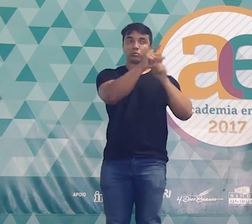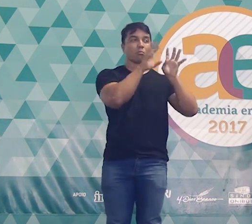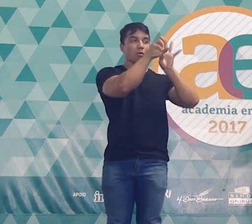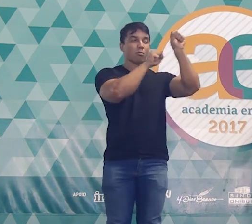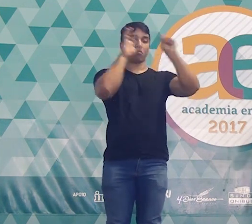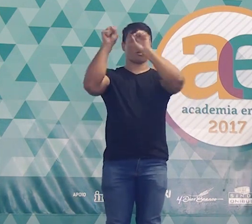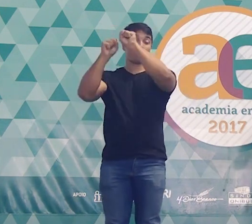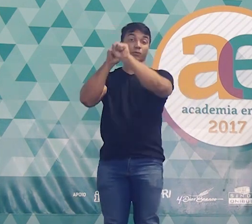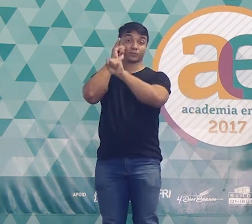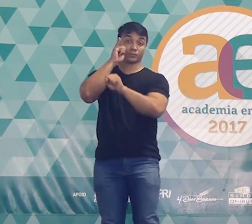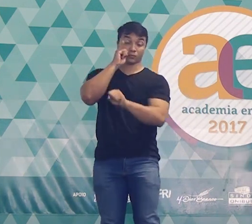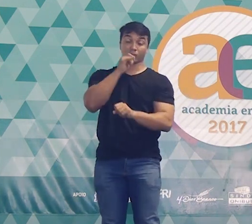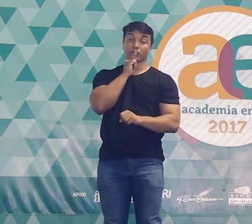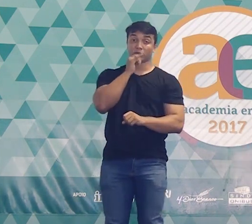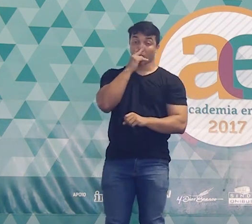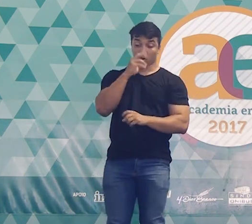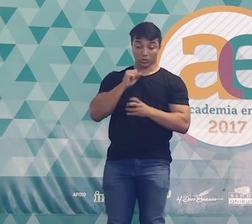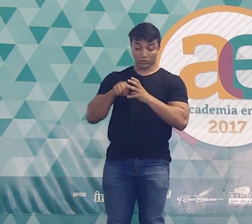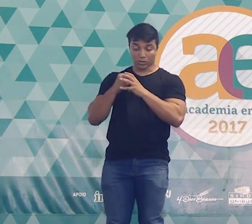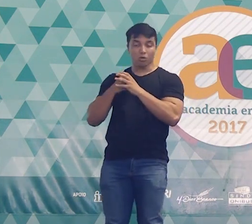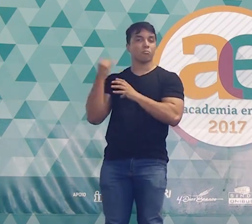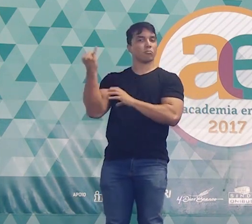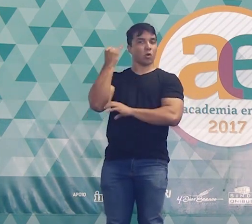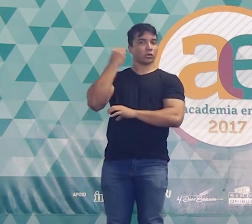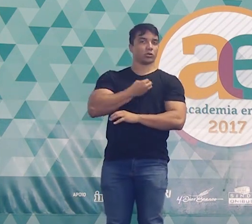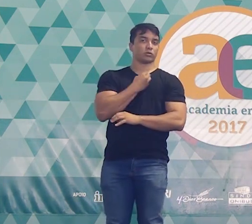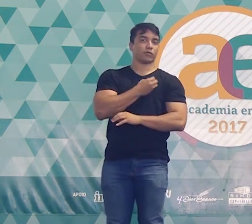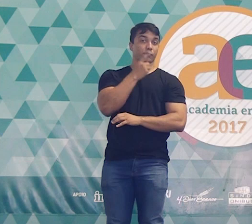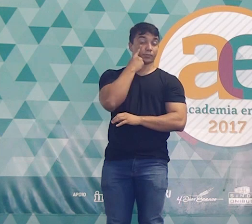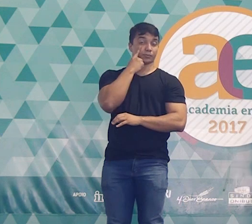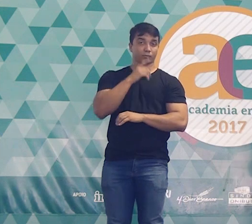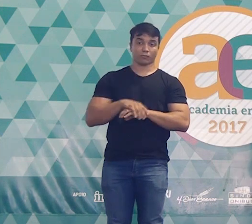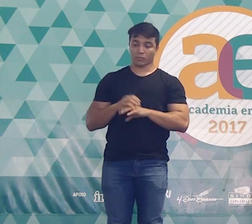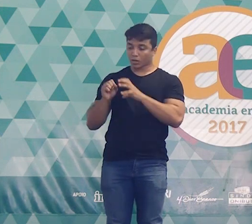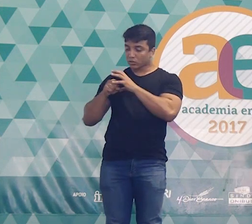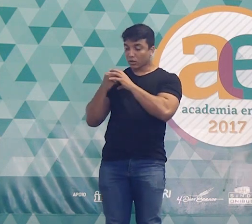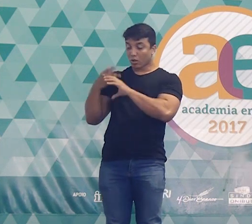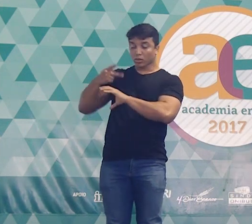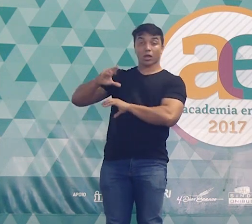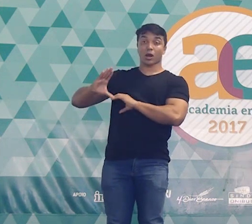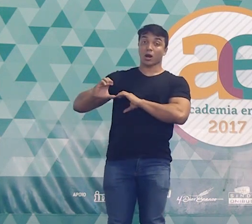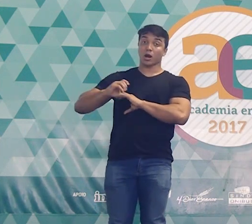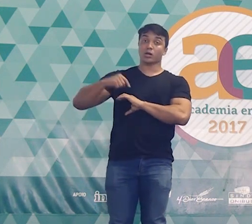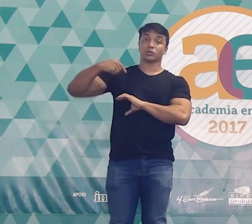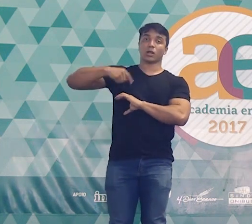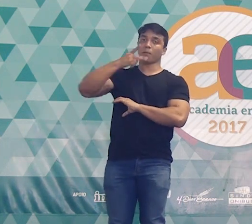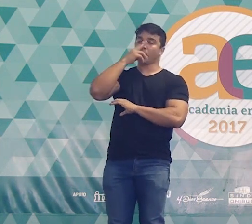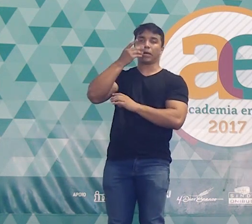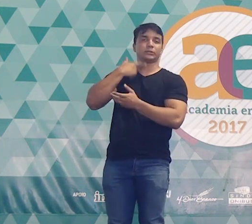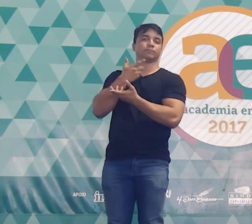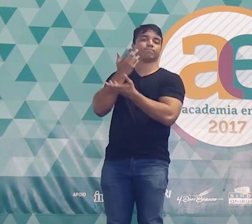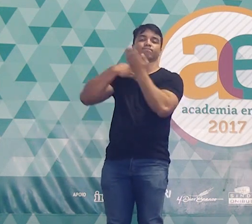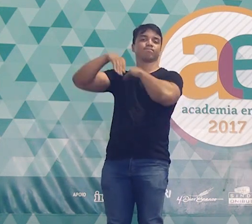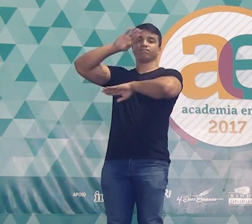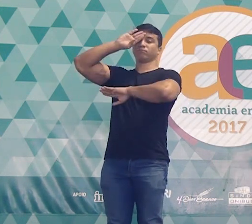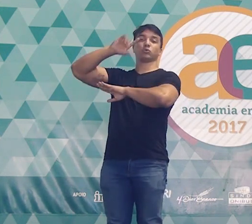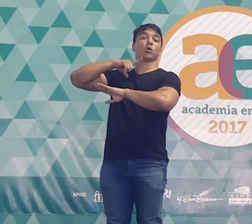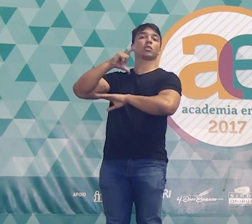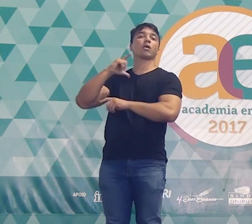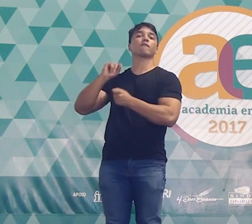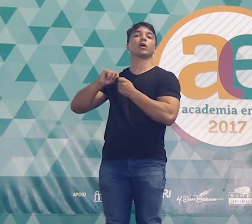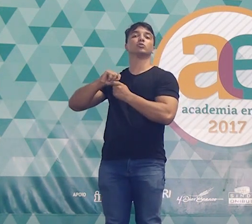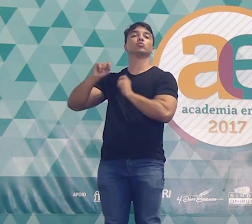as células norteiam a nossa vida. Então, o que é que acontece? A célula cancerígena, como ela é uma rebelde, ela acaba